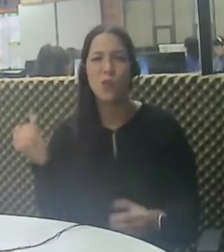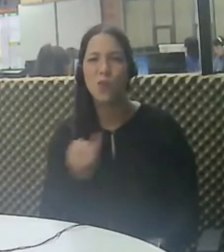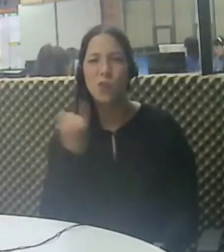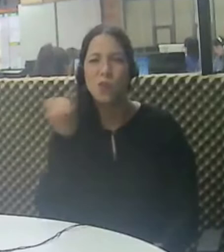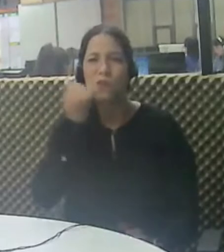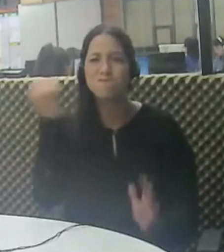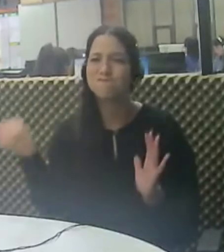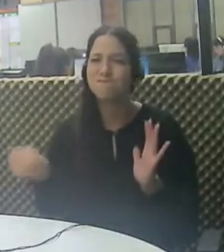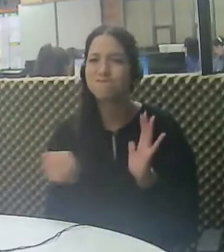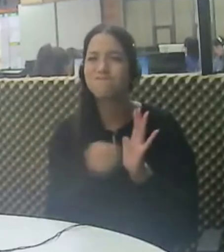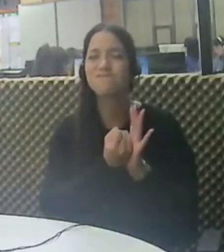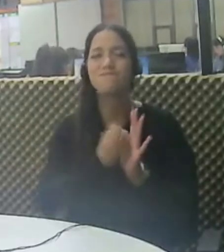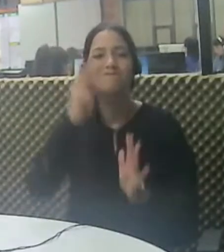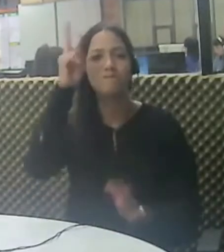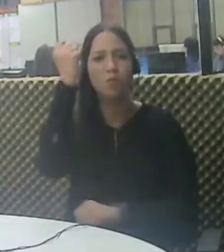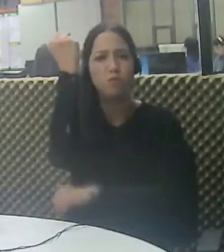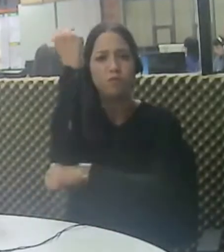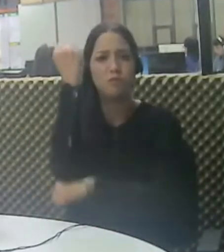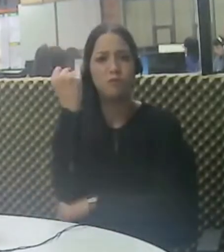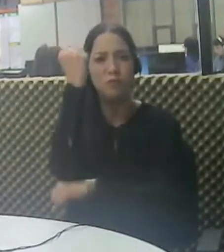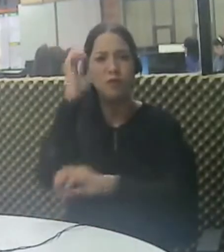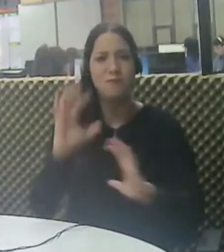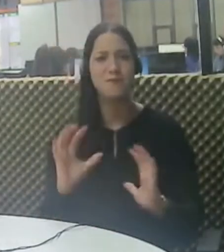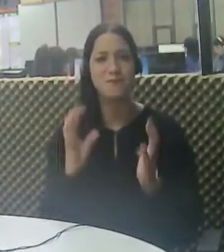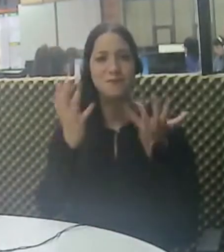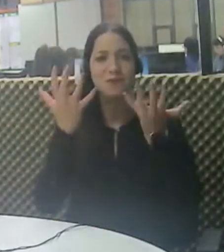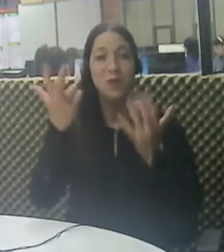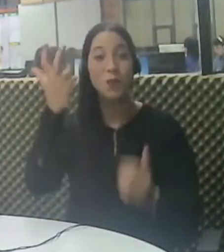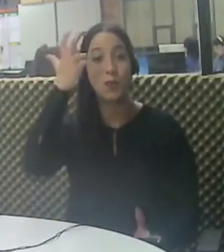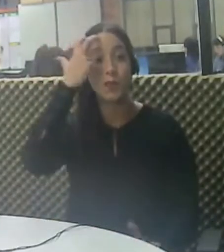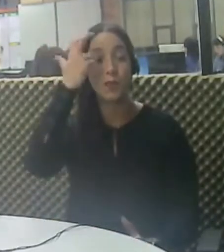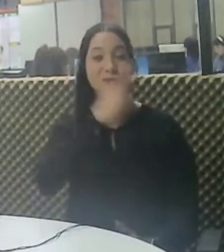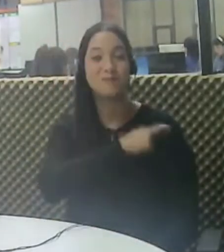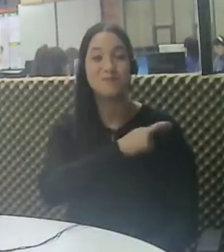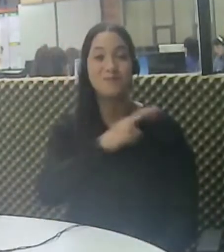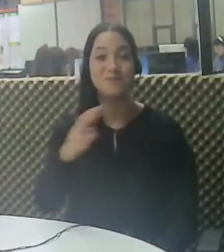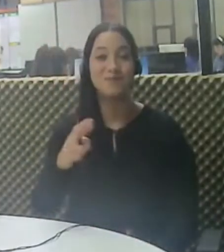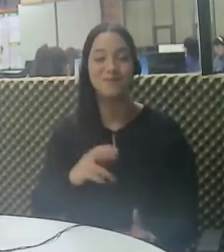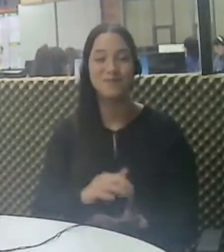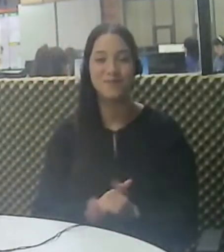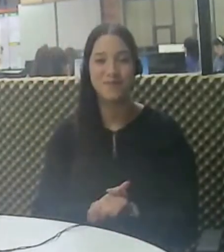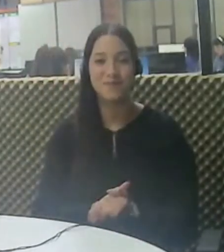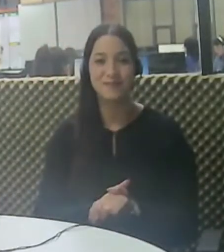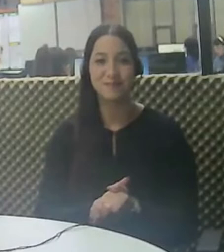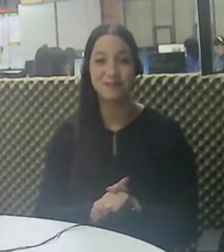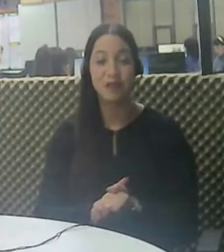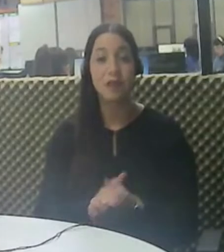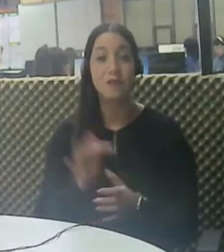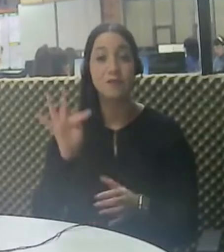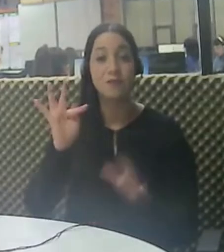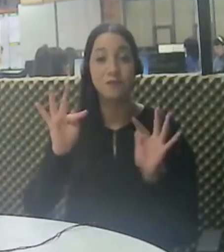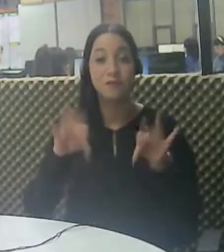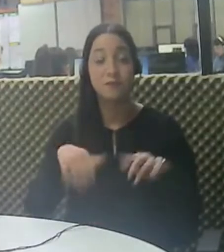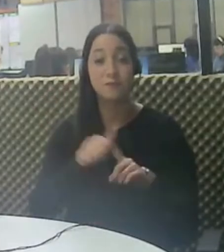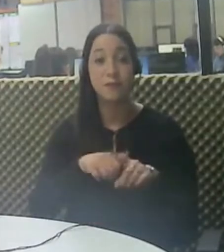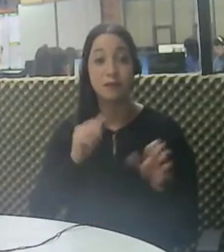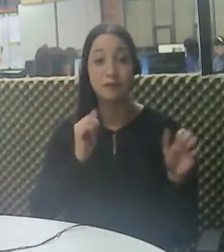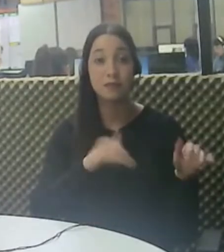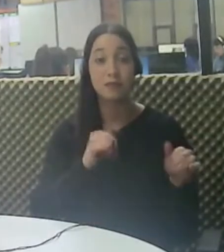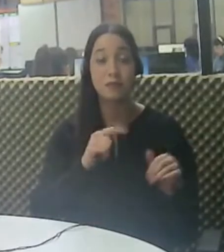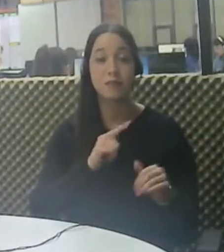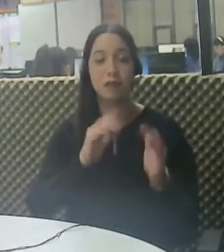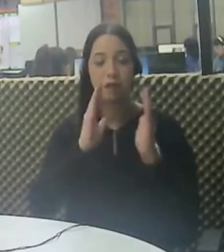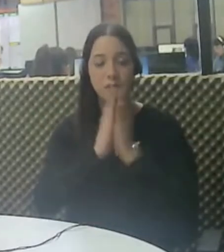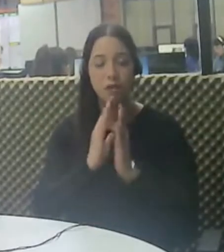significativo pela história de resistência dessa festa cultural e religiosa. Desde o fim de setembro são realizadas novenas